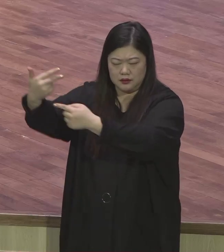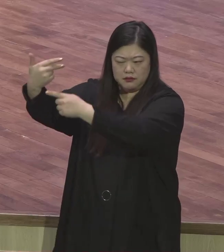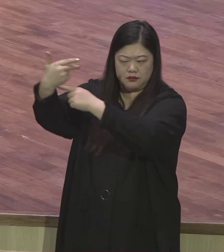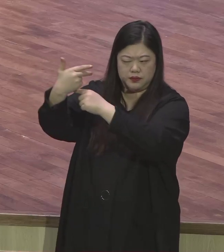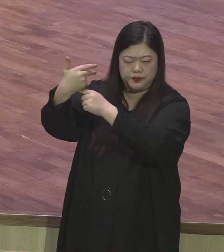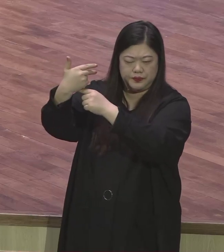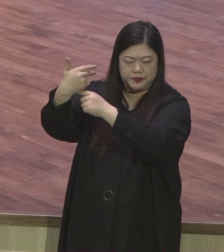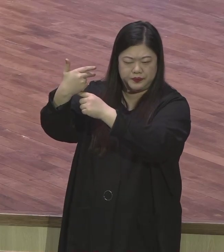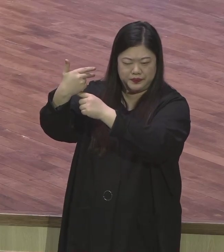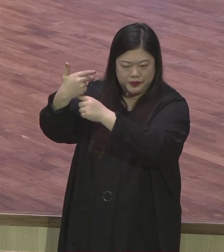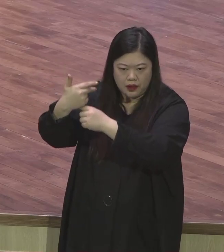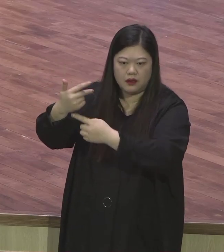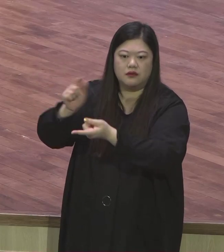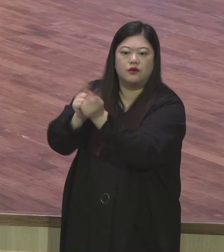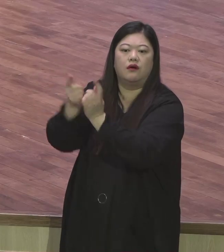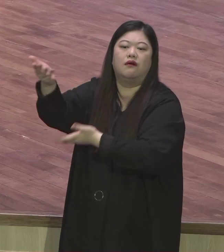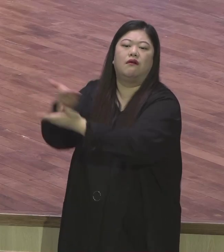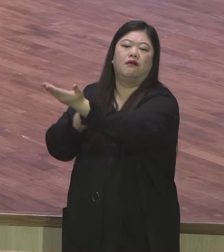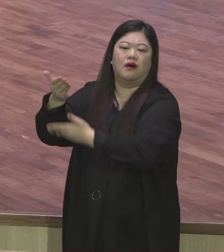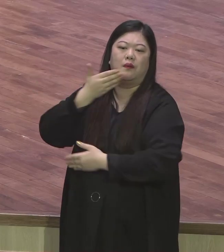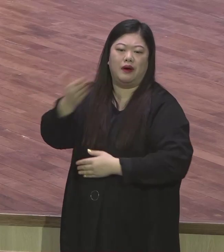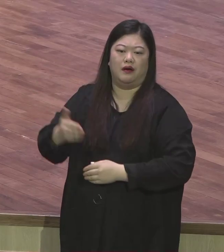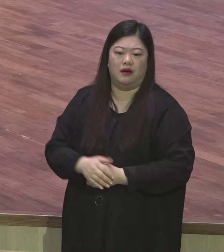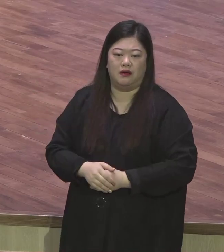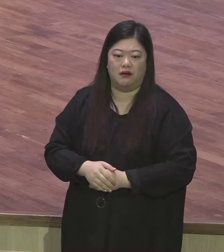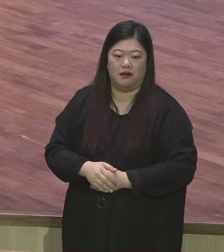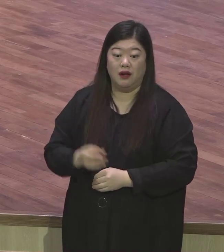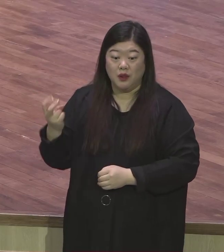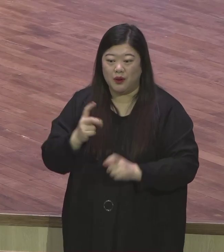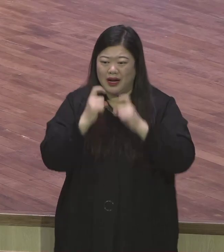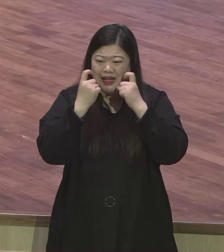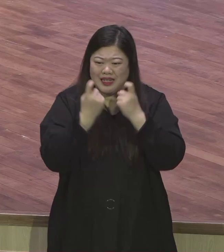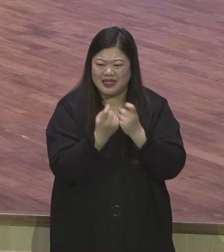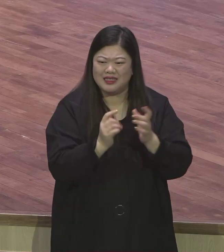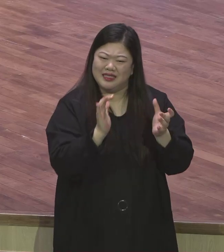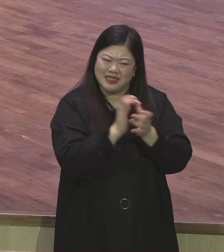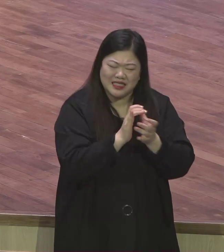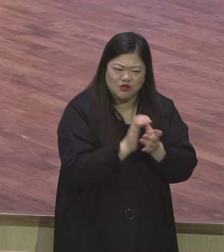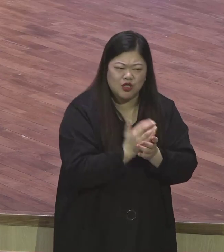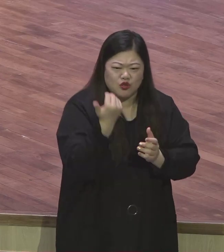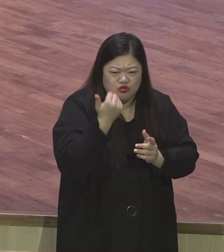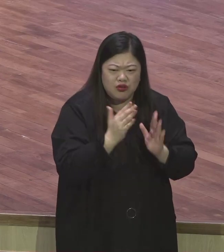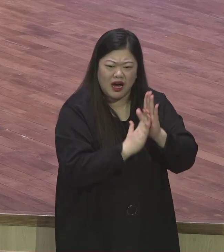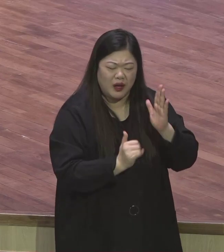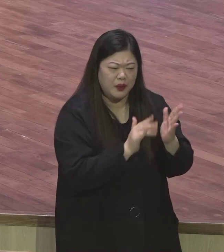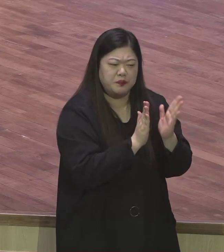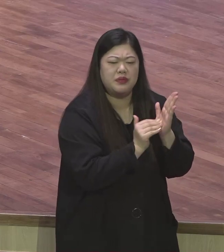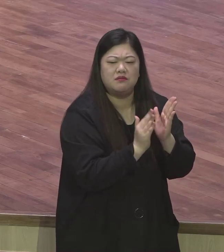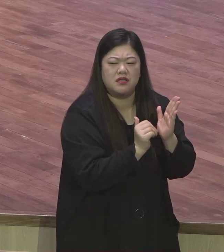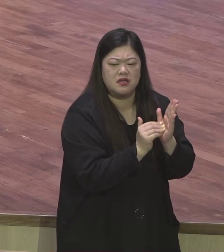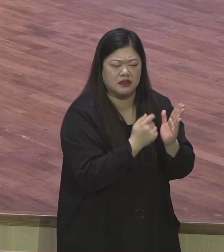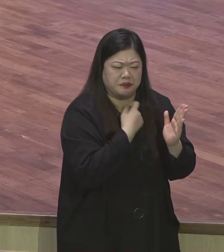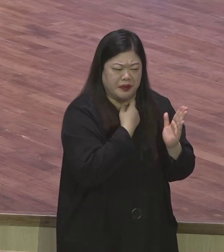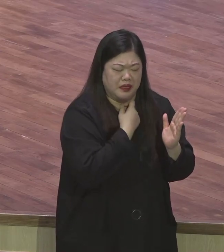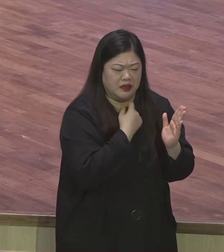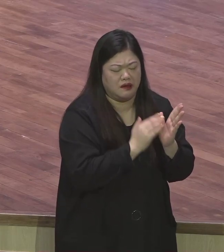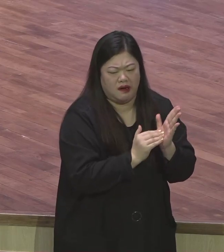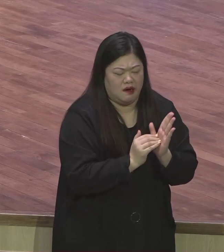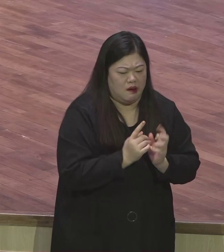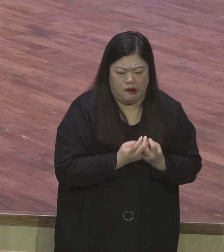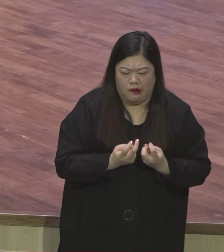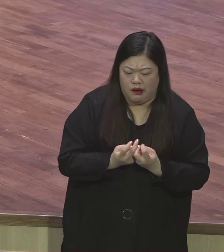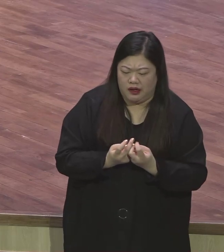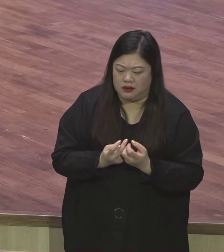그곳에서는 일상적인 대화만 아니라 누구와도 나눌 수 없는 주님과 나만의 미래를 속삭일 수가